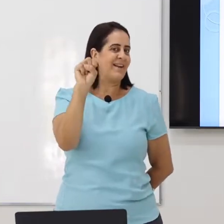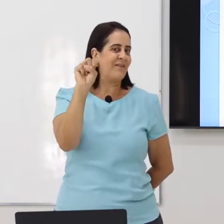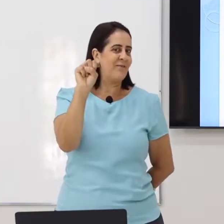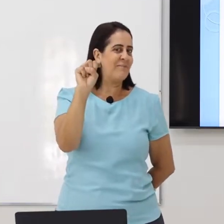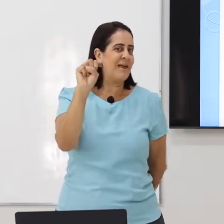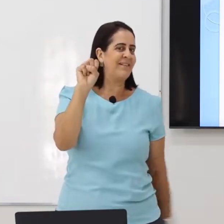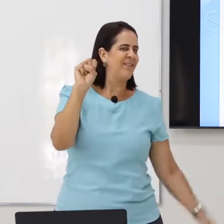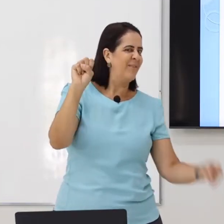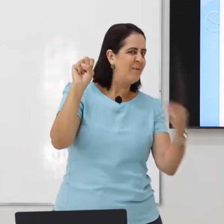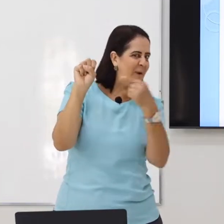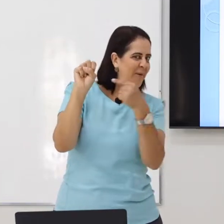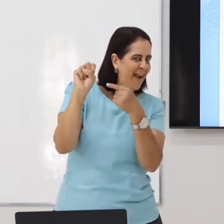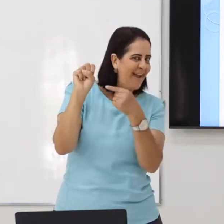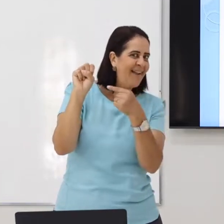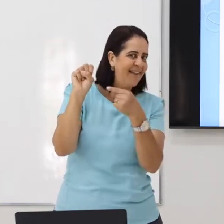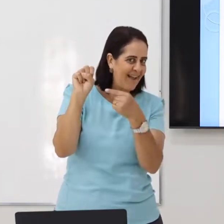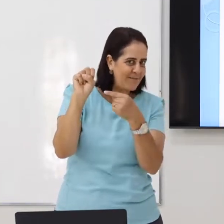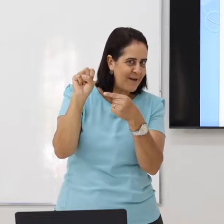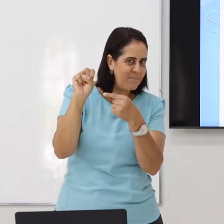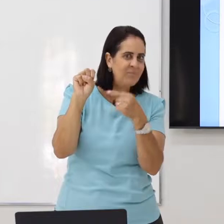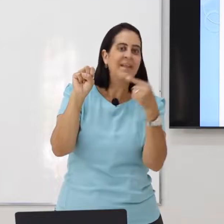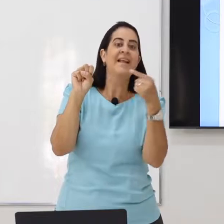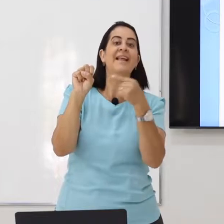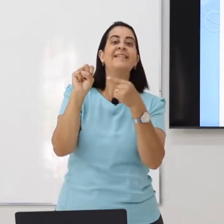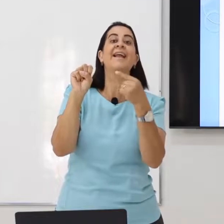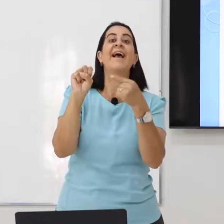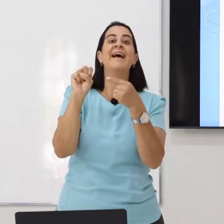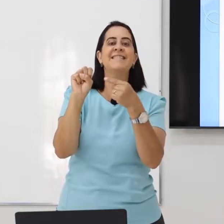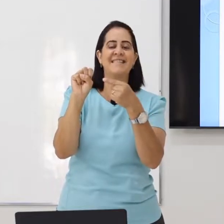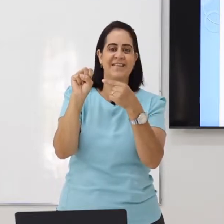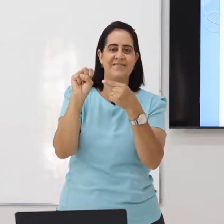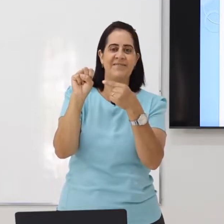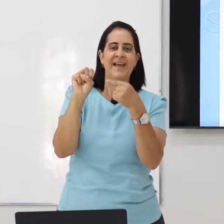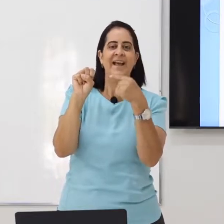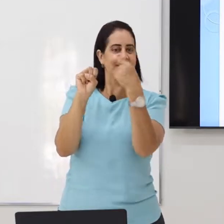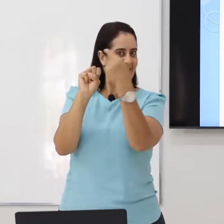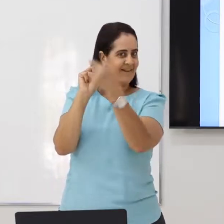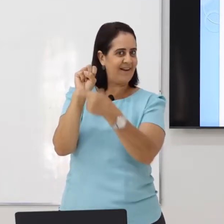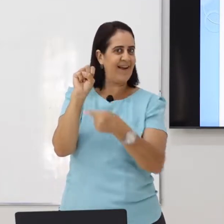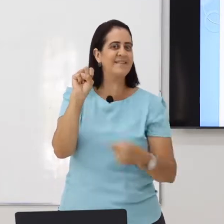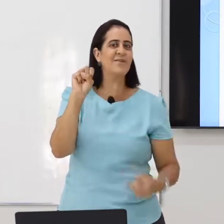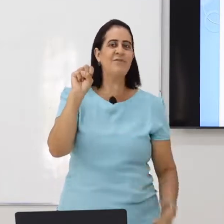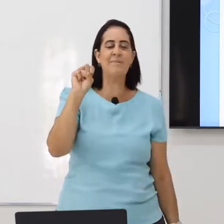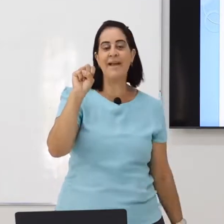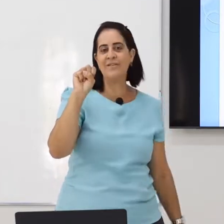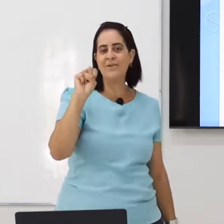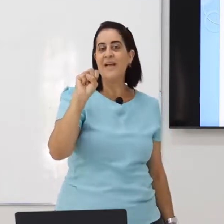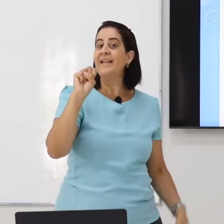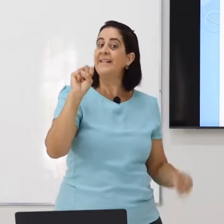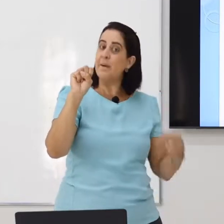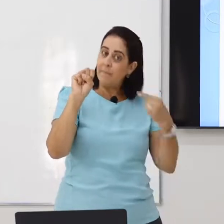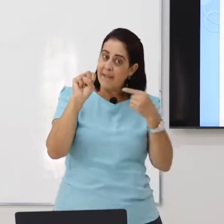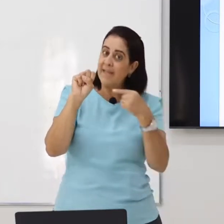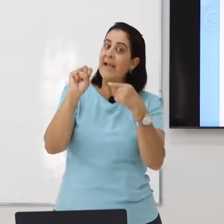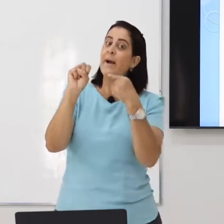do alfabeto. Qual é? Lembra? Letra S. Essa é a letra S do alfabeto. Também a